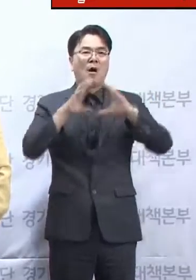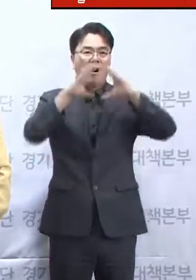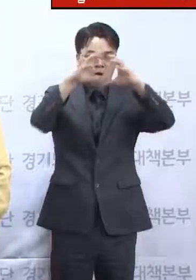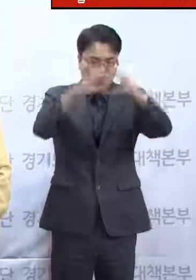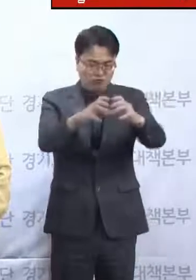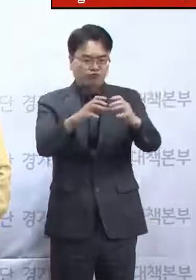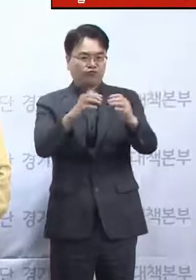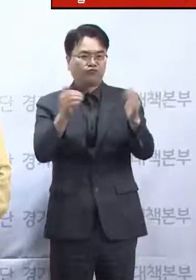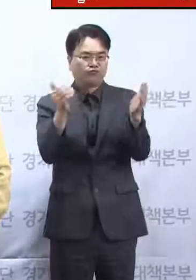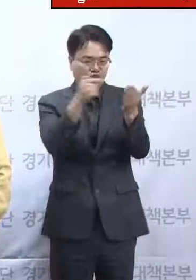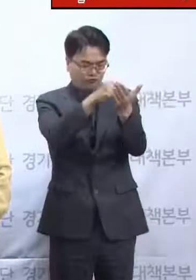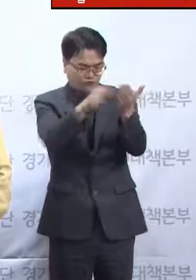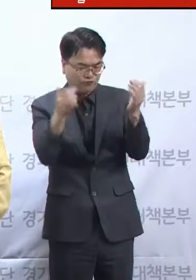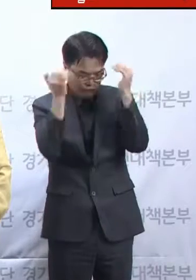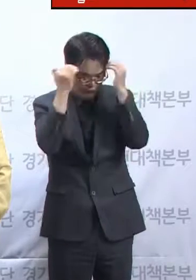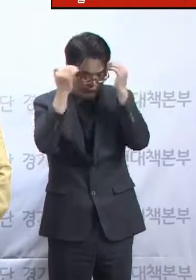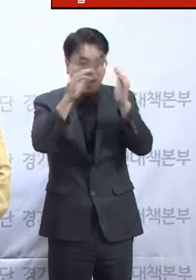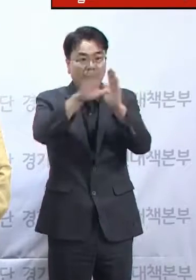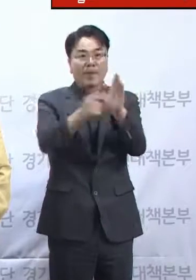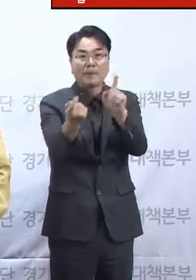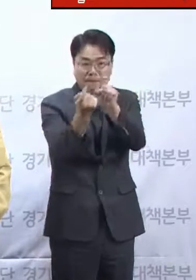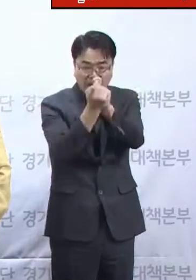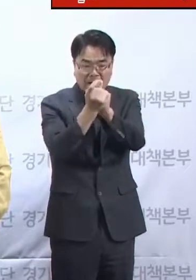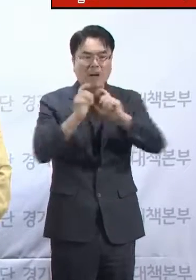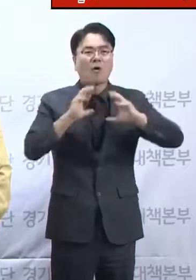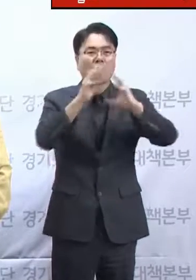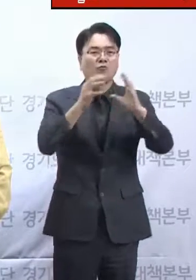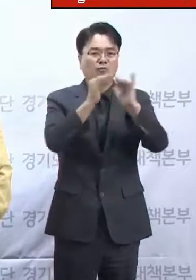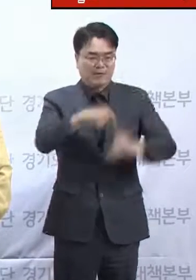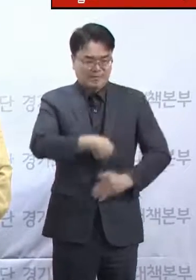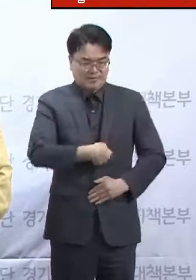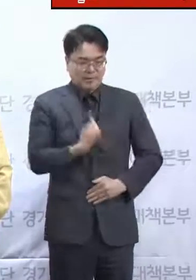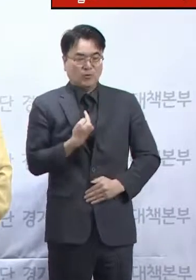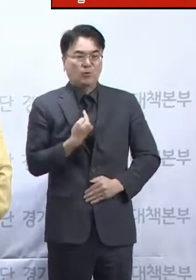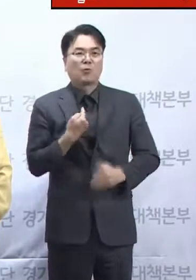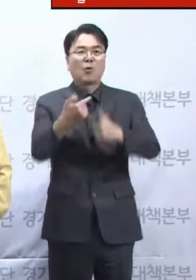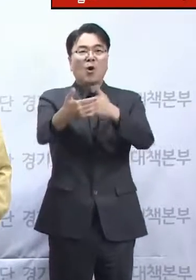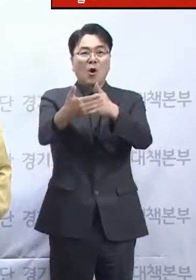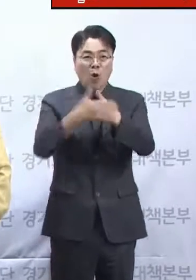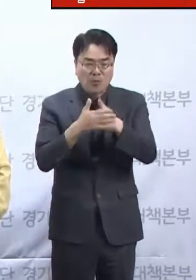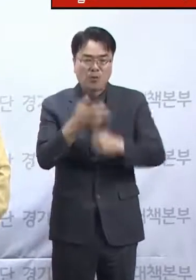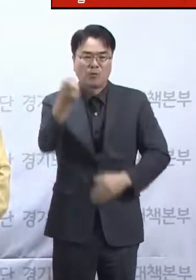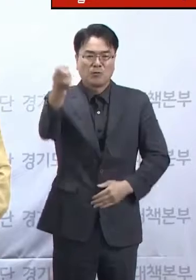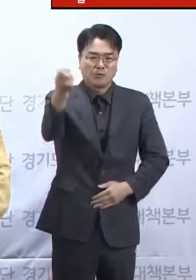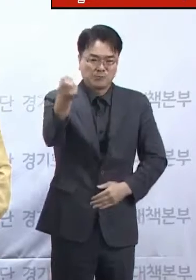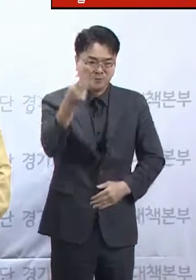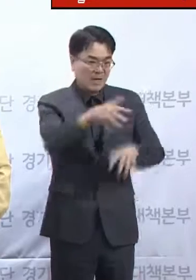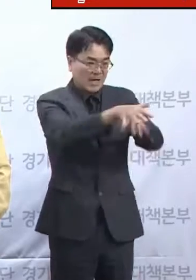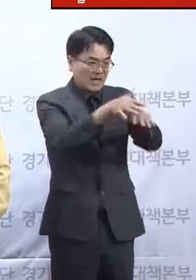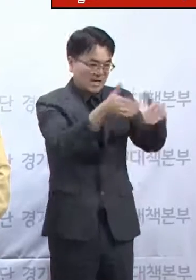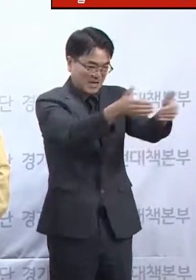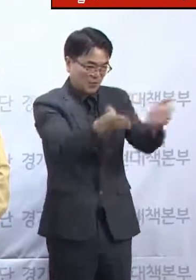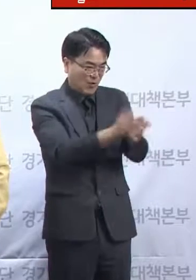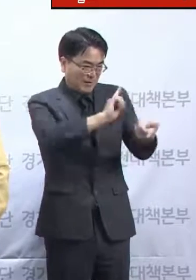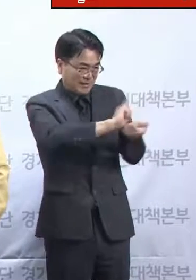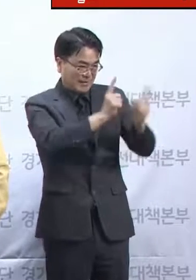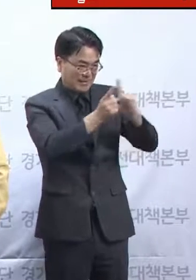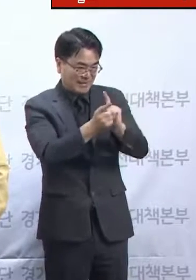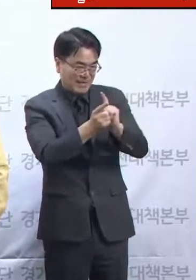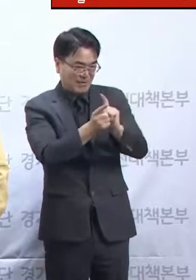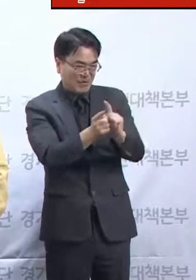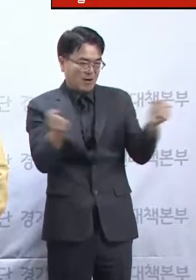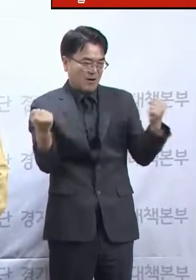국가재난사태에서는 국민들의 자발적인 협조와 특히 기관 간의 그 협업체계가 무엇보다도